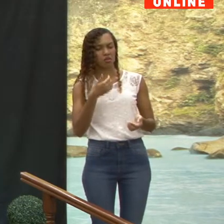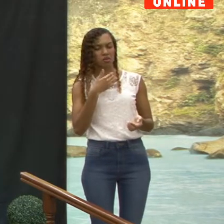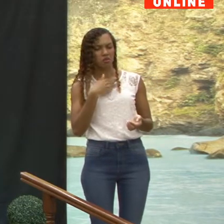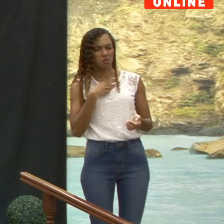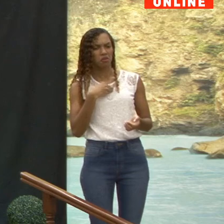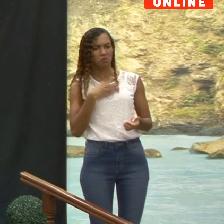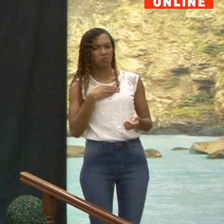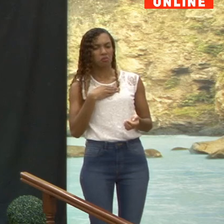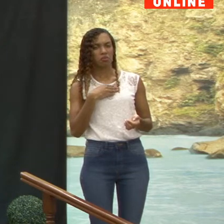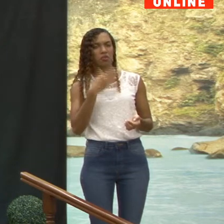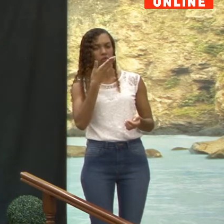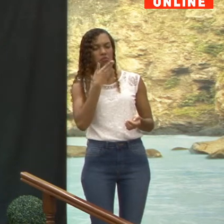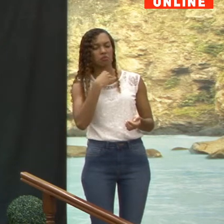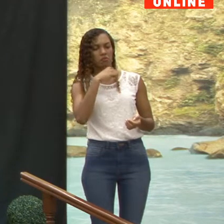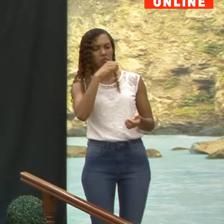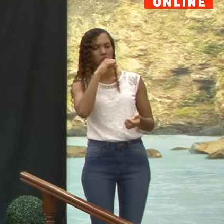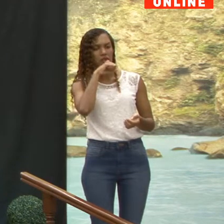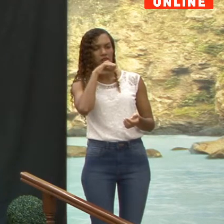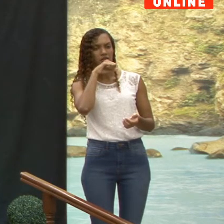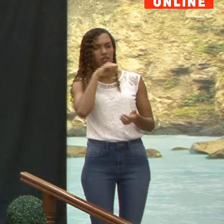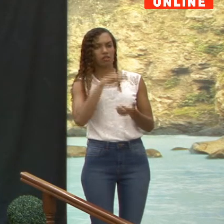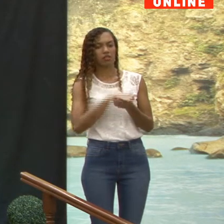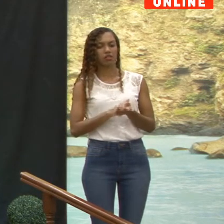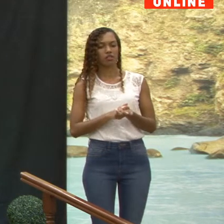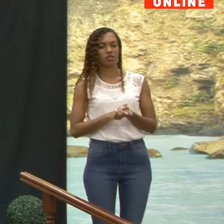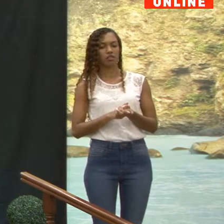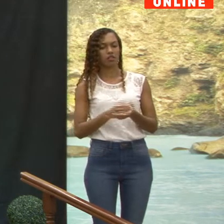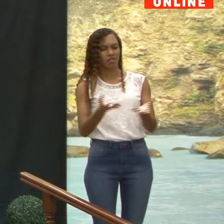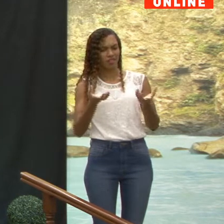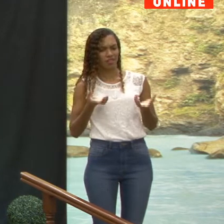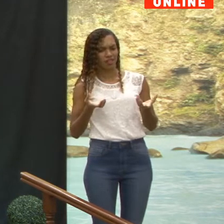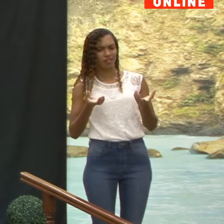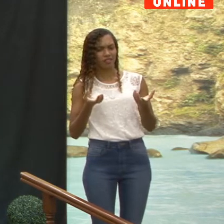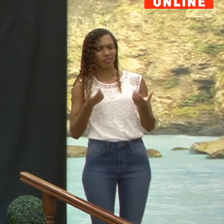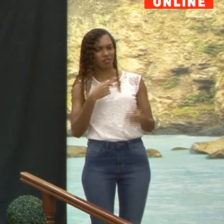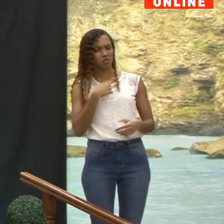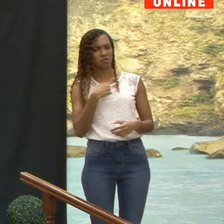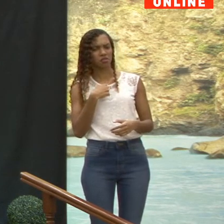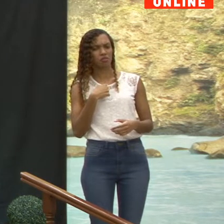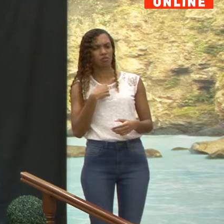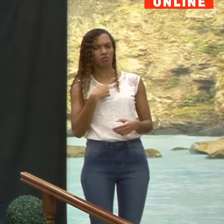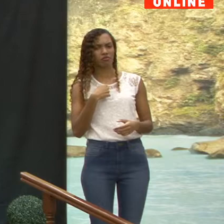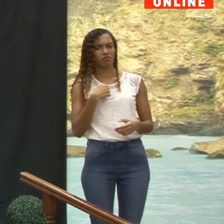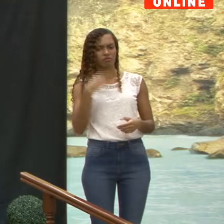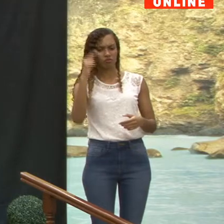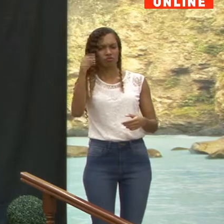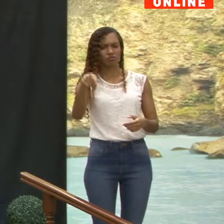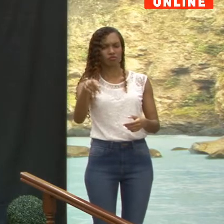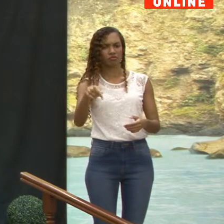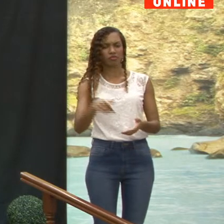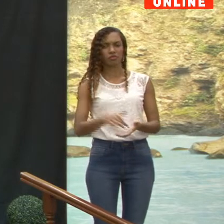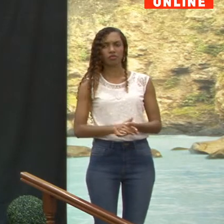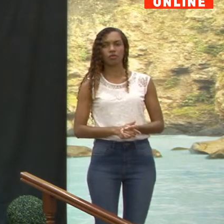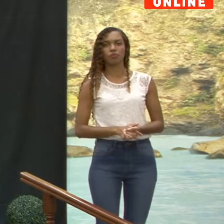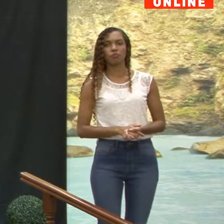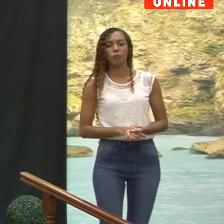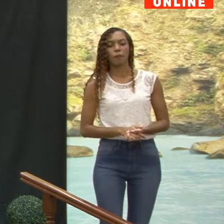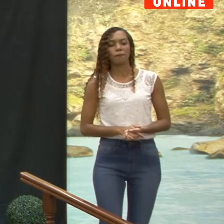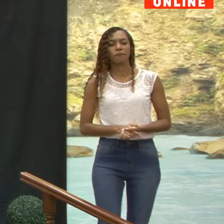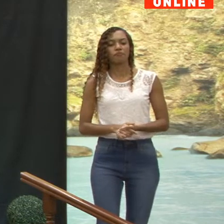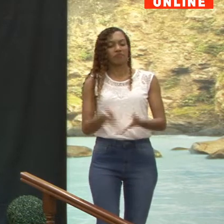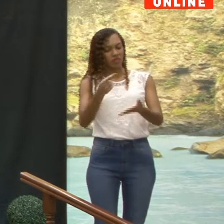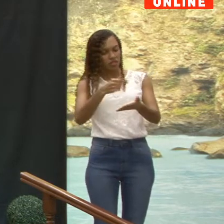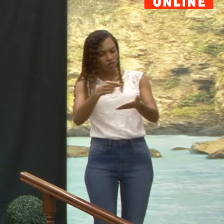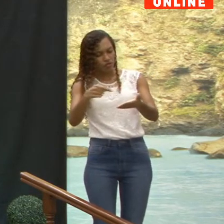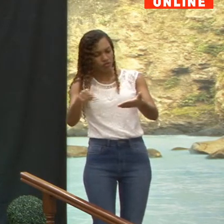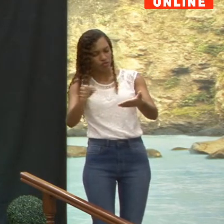que eu fiz? Ele resolve escrever uma cartinha para o pai: pai, eu quero tanto